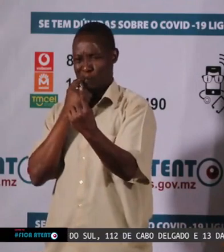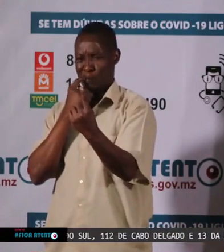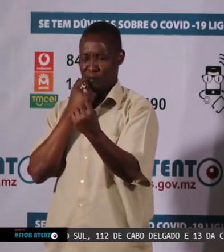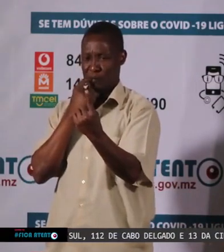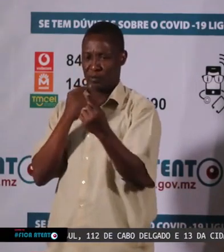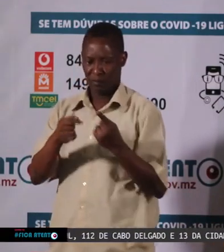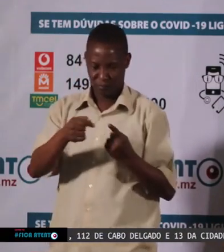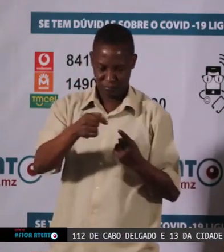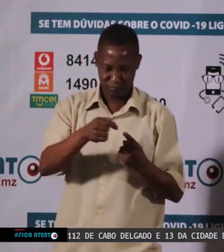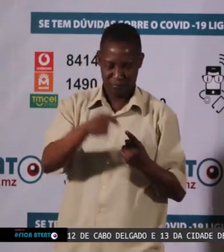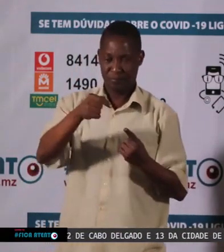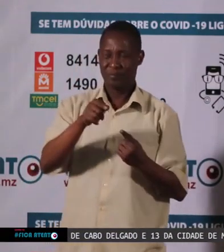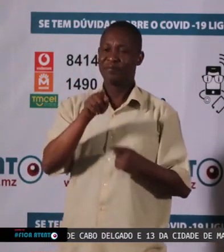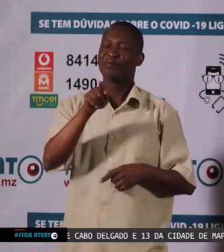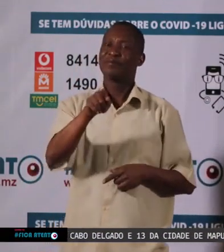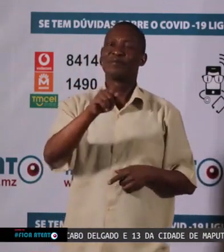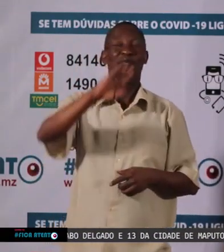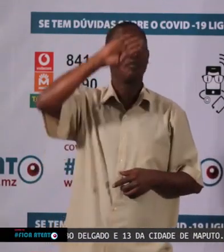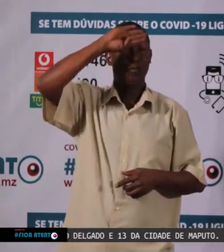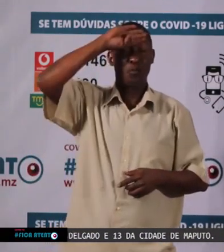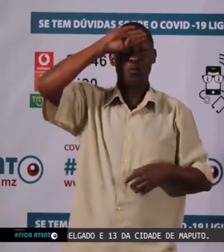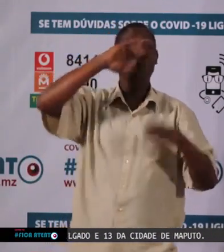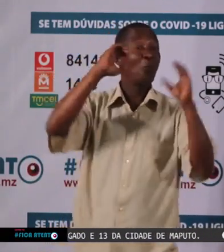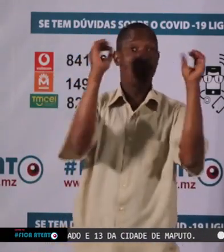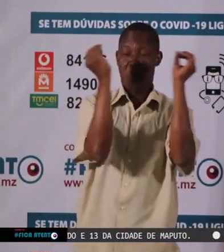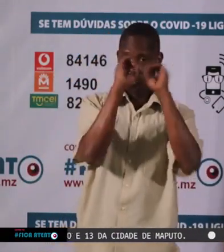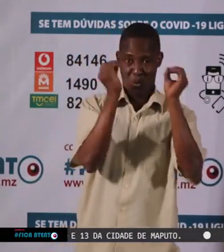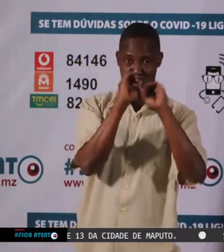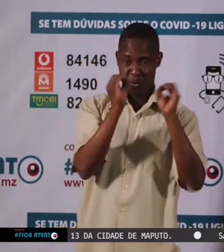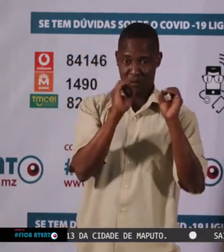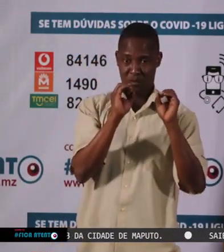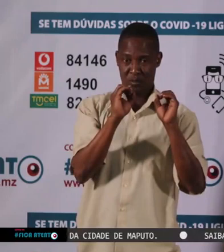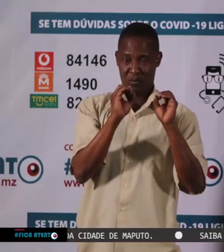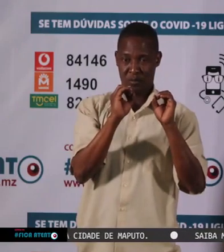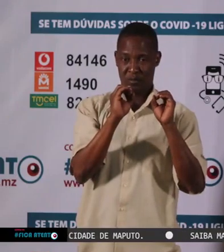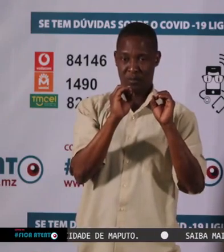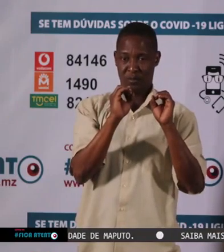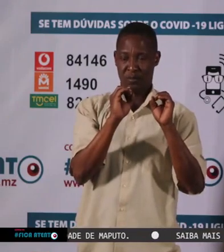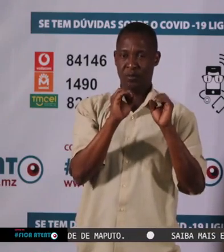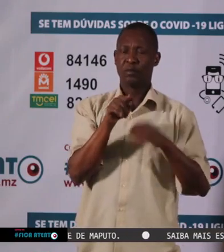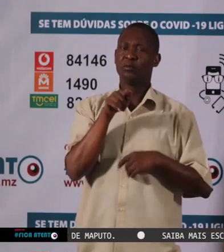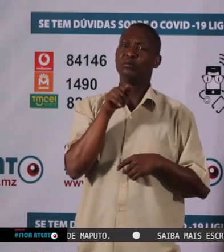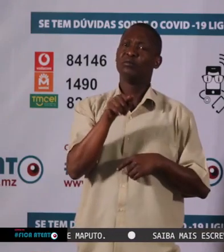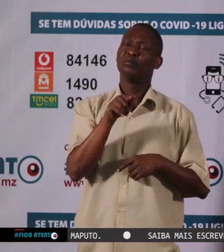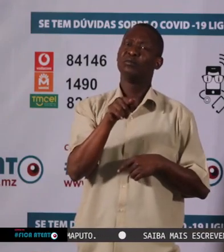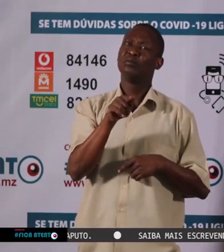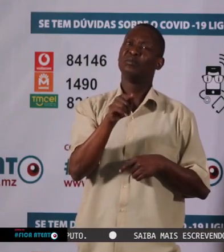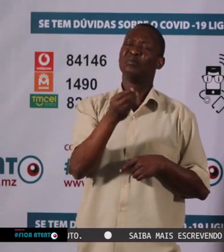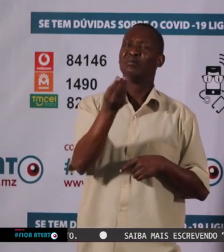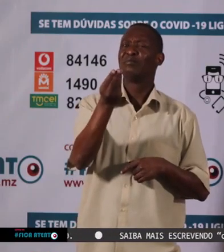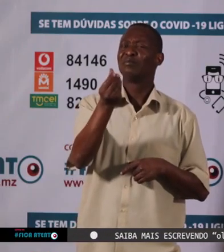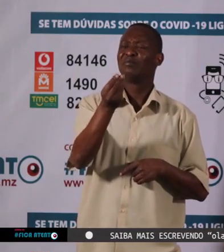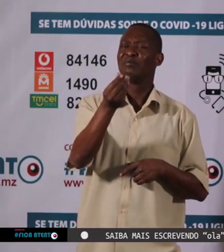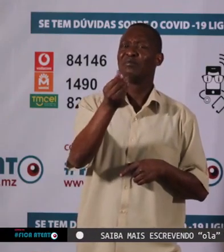tem resultado negativo. Este indivíduo tem um custo o mais baixo.